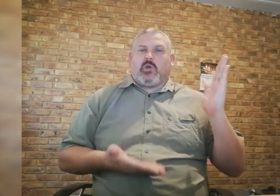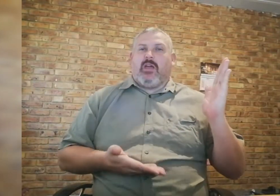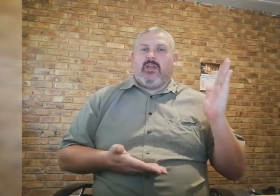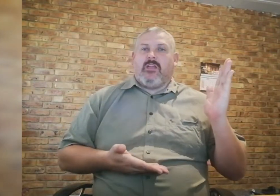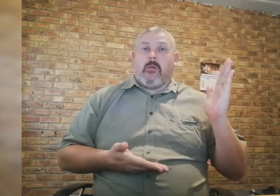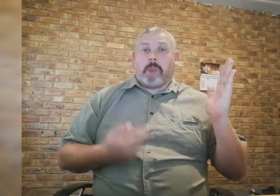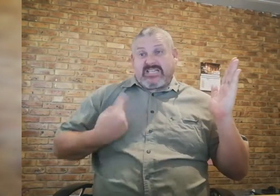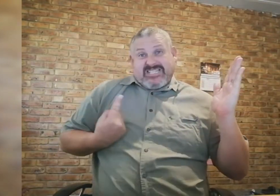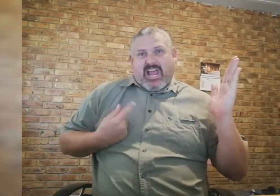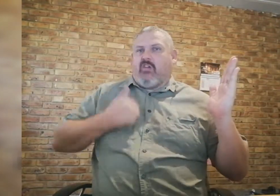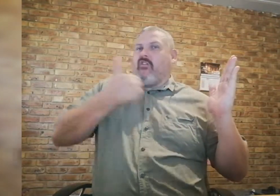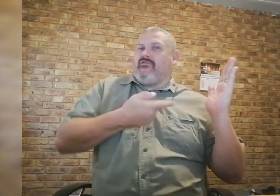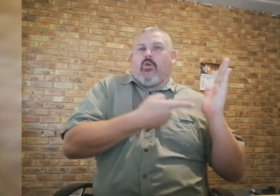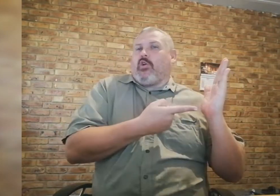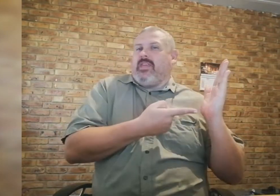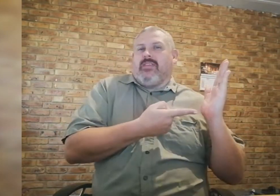so. Maar self volg nie.